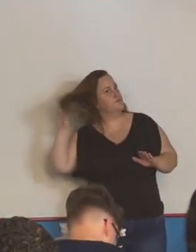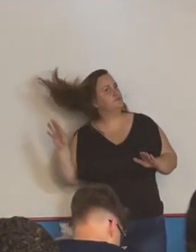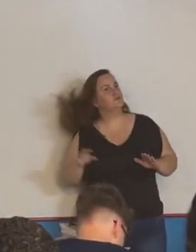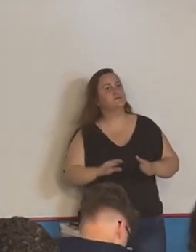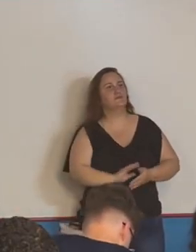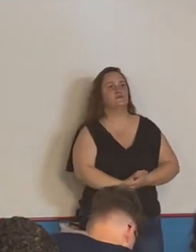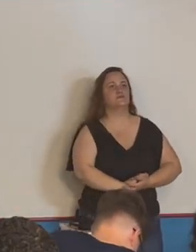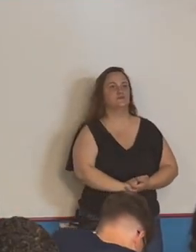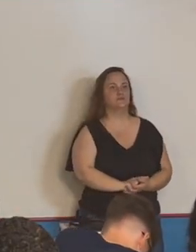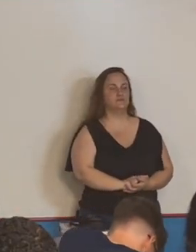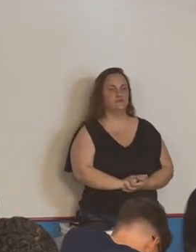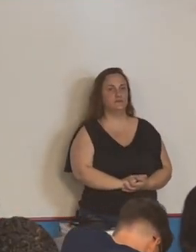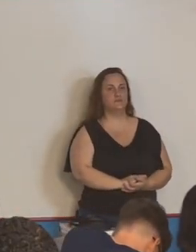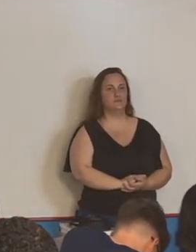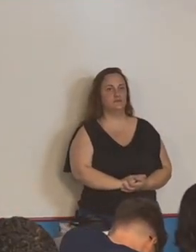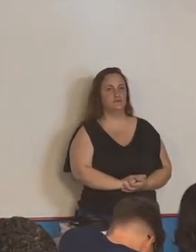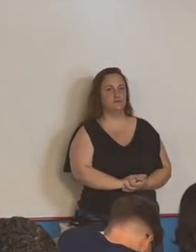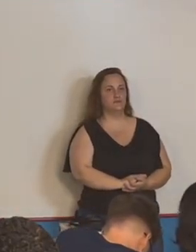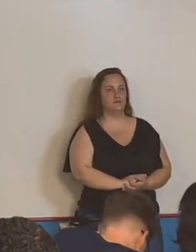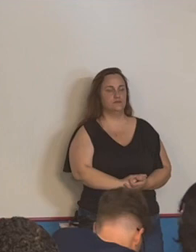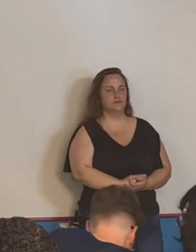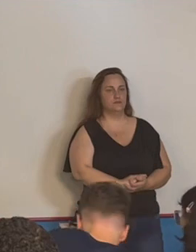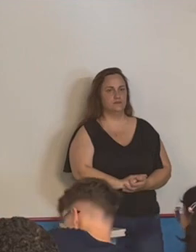cristãos. Né?